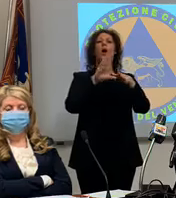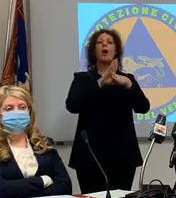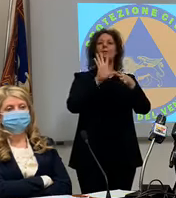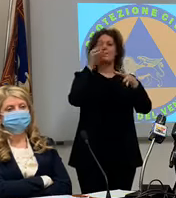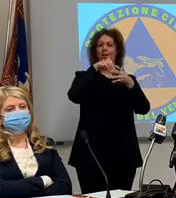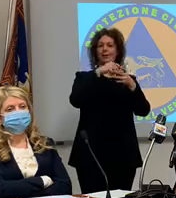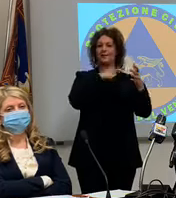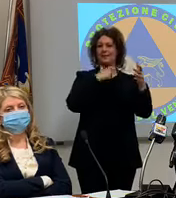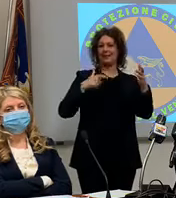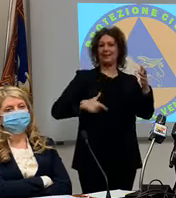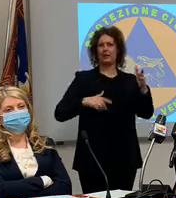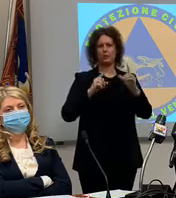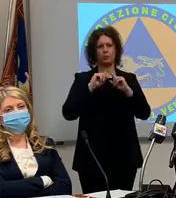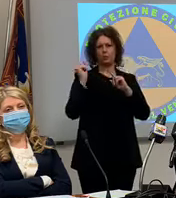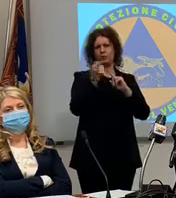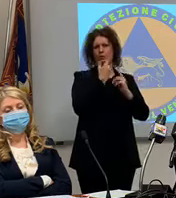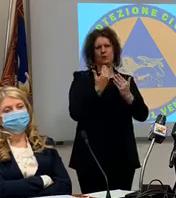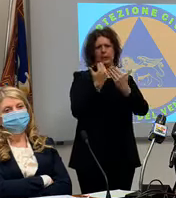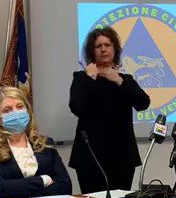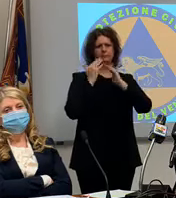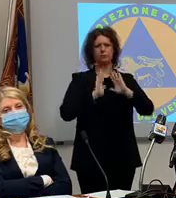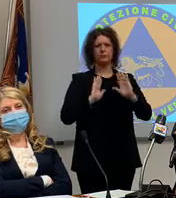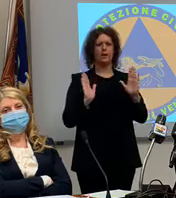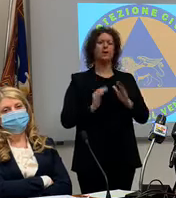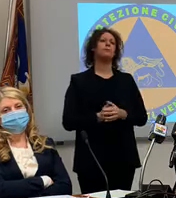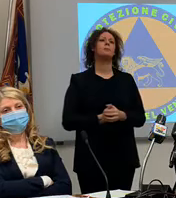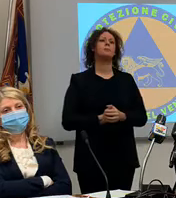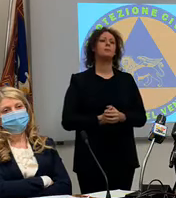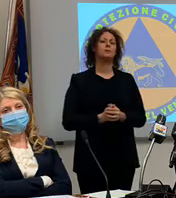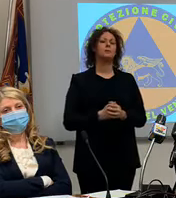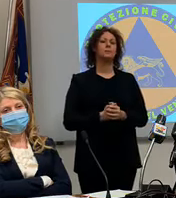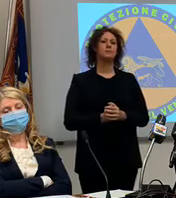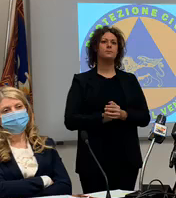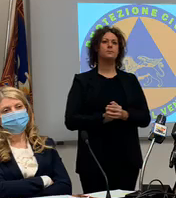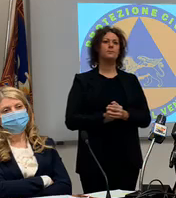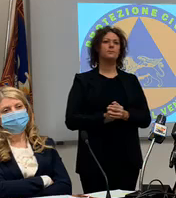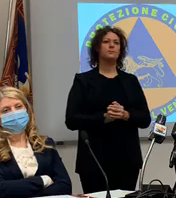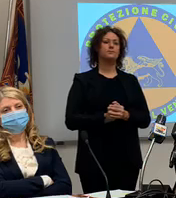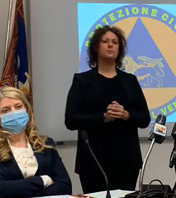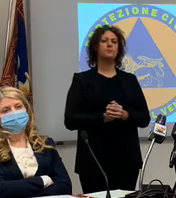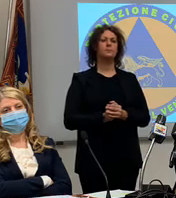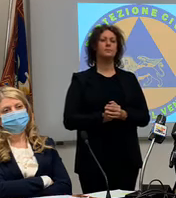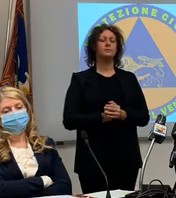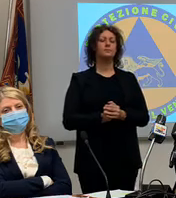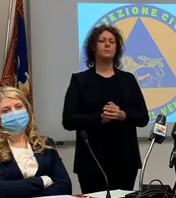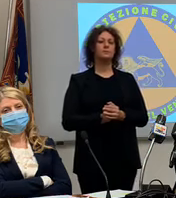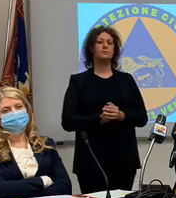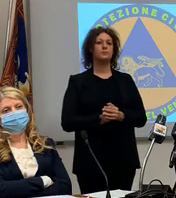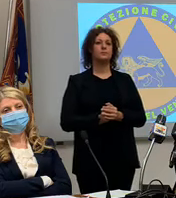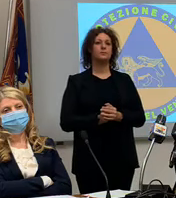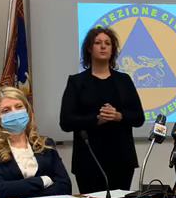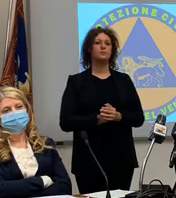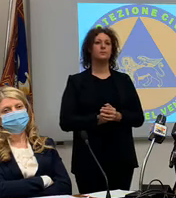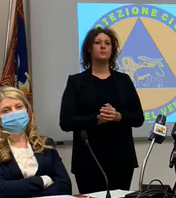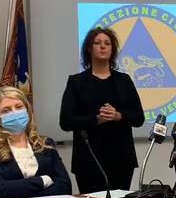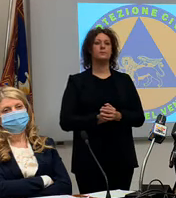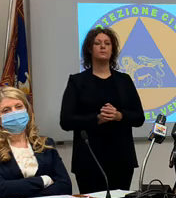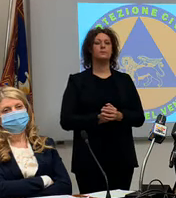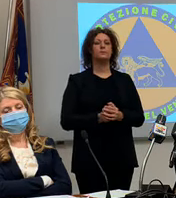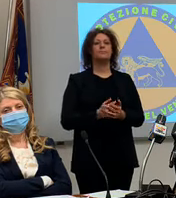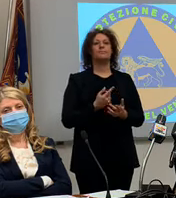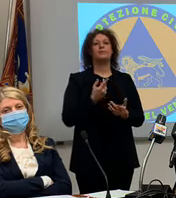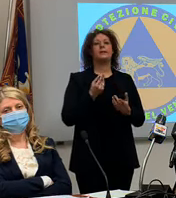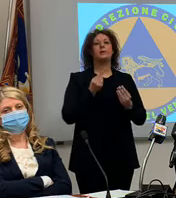tutti tutti sono stati collegati per tutto il tempo dico che faccio degli esempi